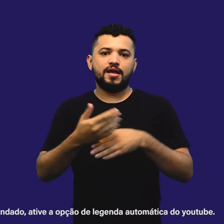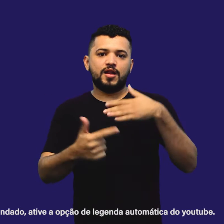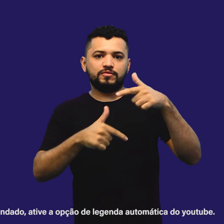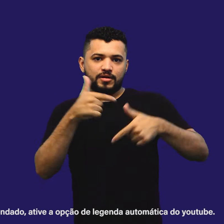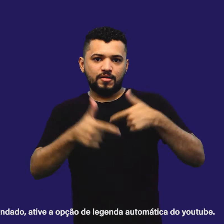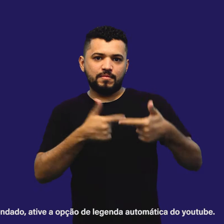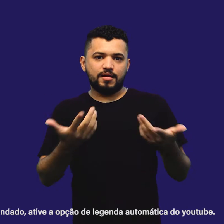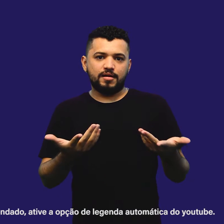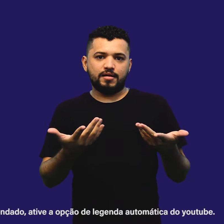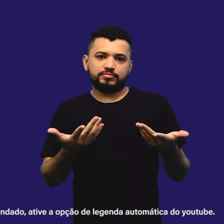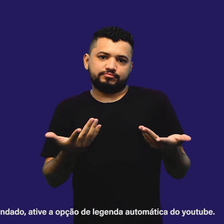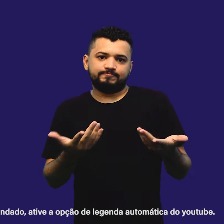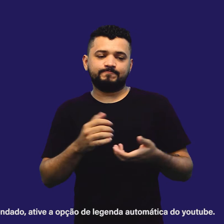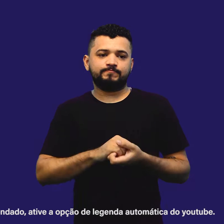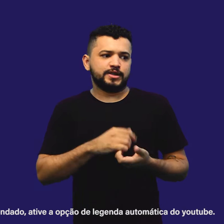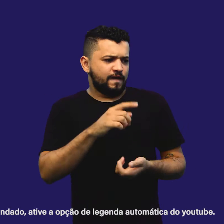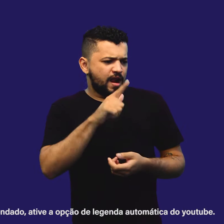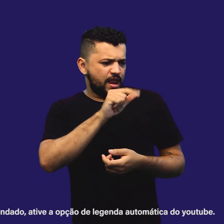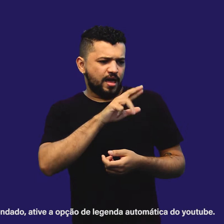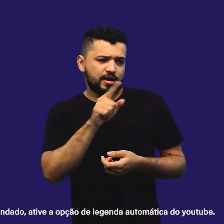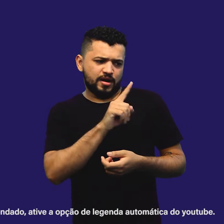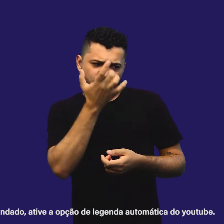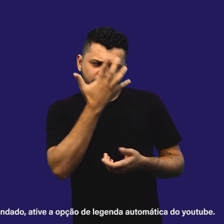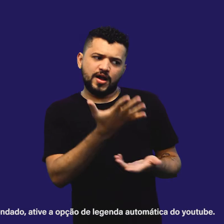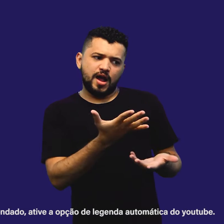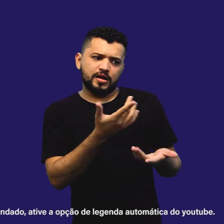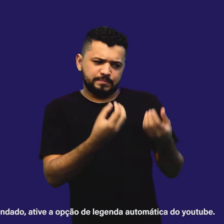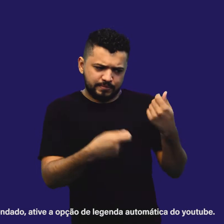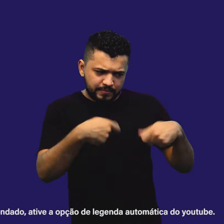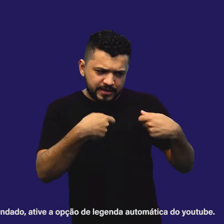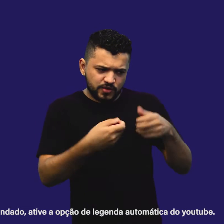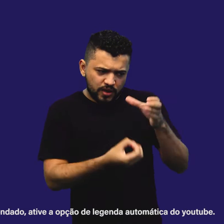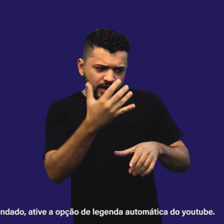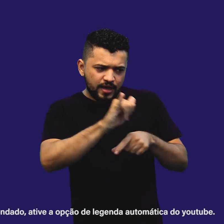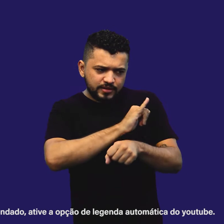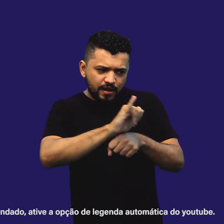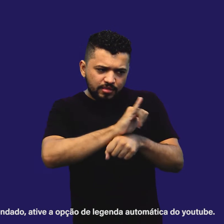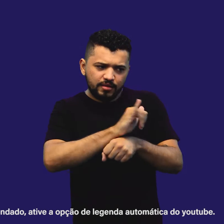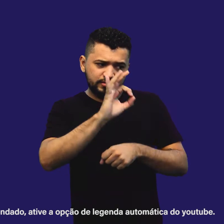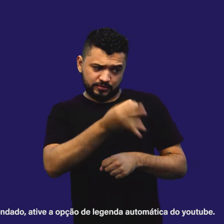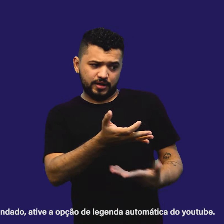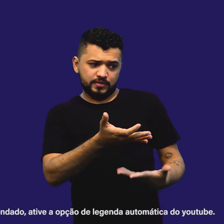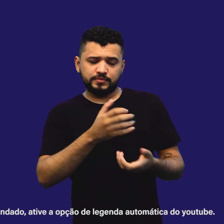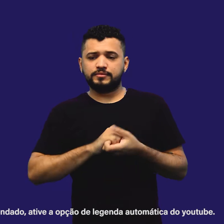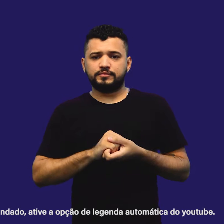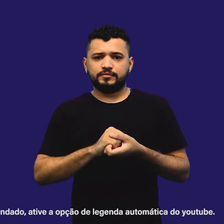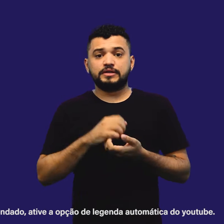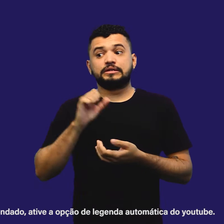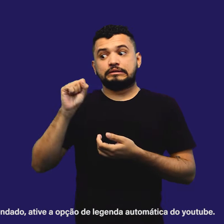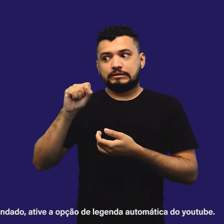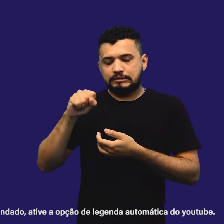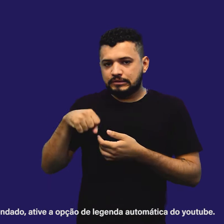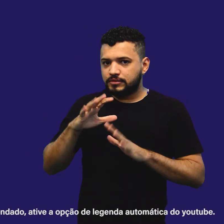aumentado. Mas não foi fácil, né, Lara? Você precisou ir criar estratégias. Como é que foi esse planejamento aí para ir nessa contramão?